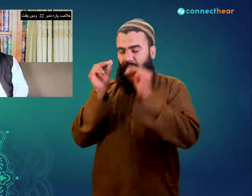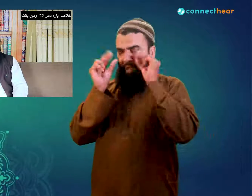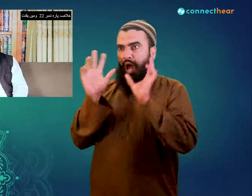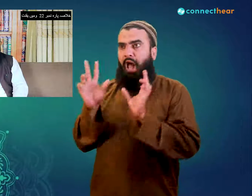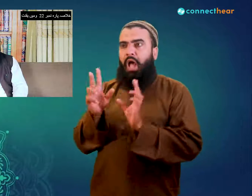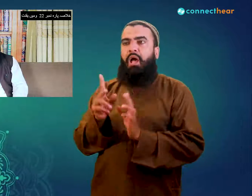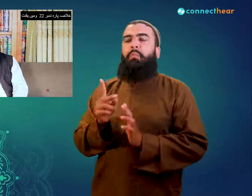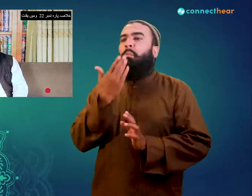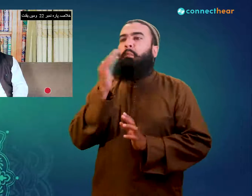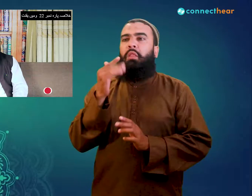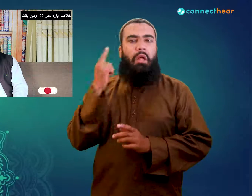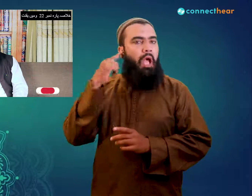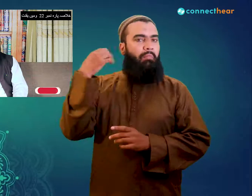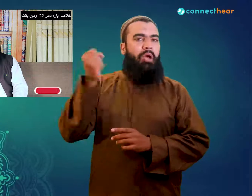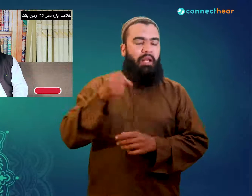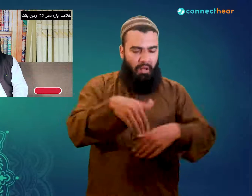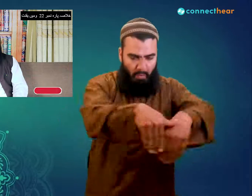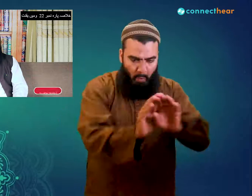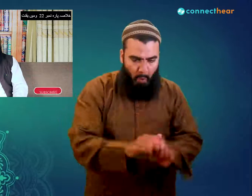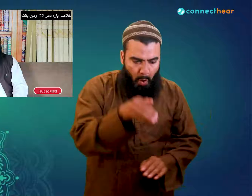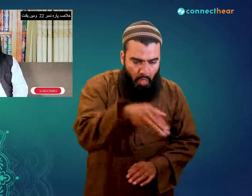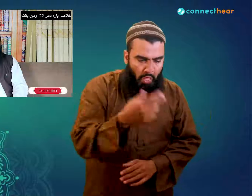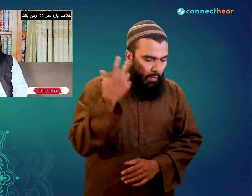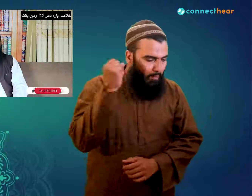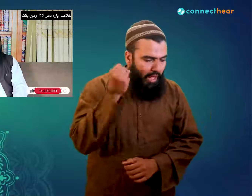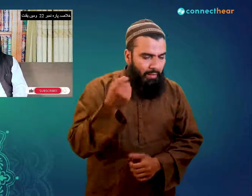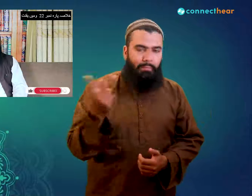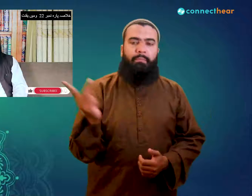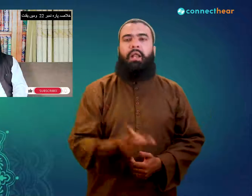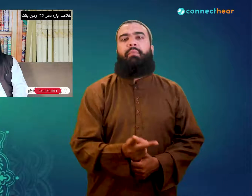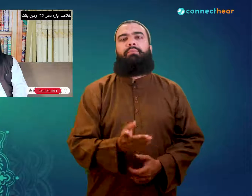رکوع 16 آیت نمبر 28،